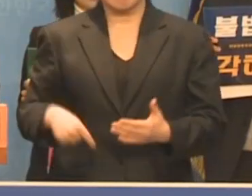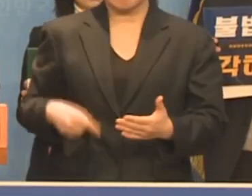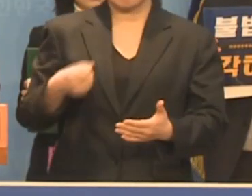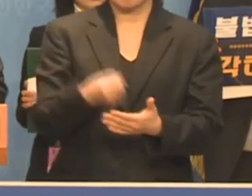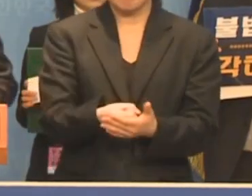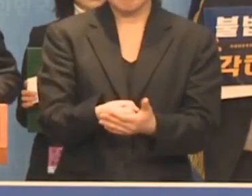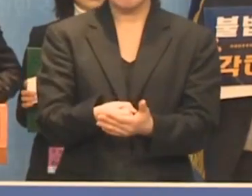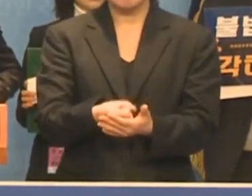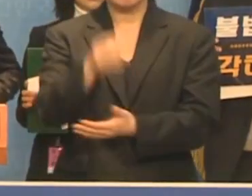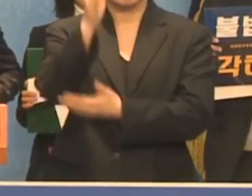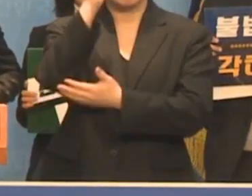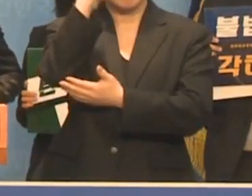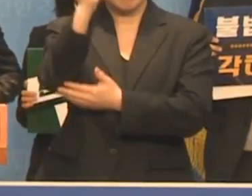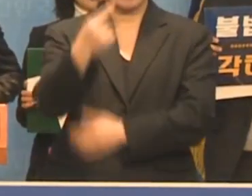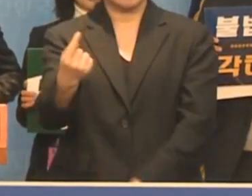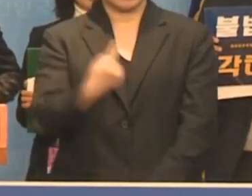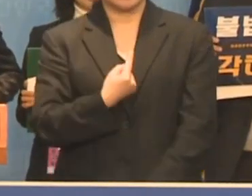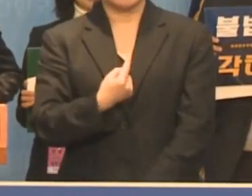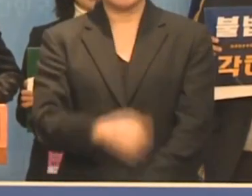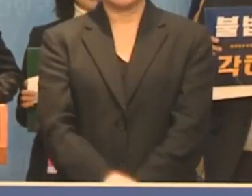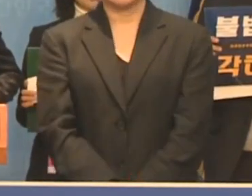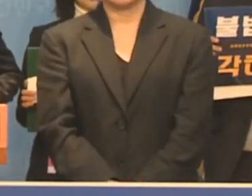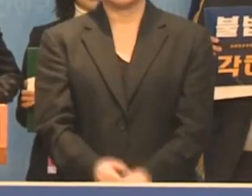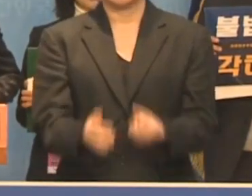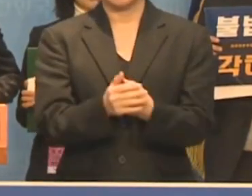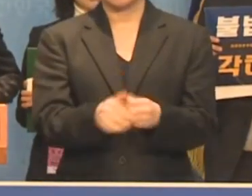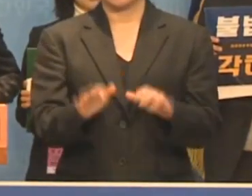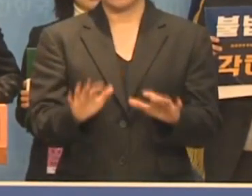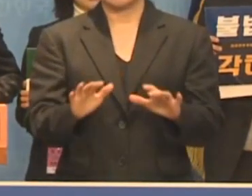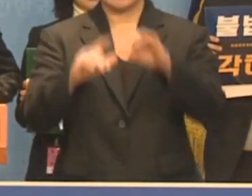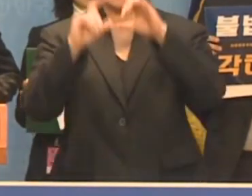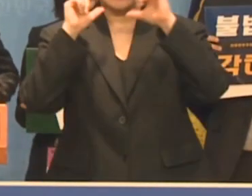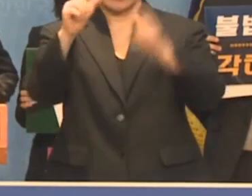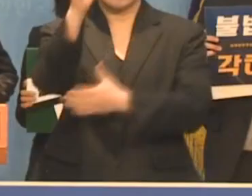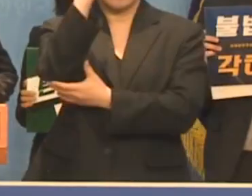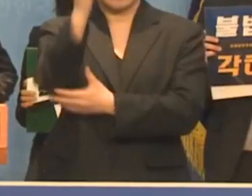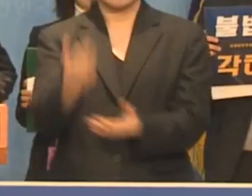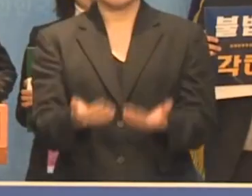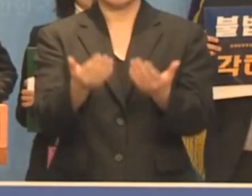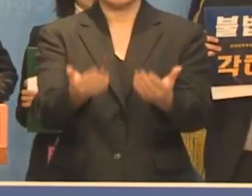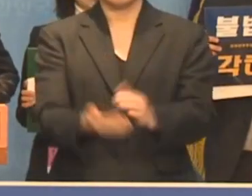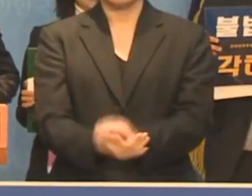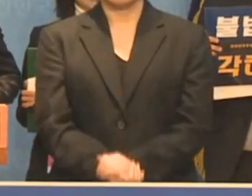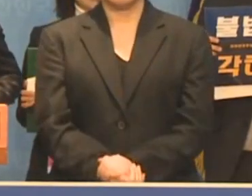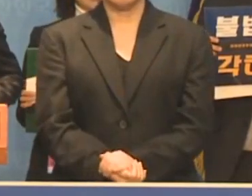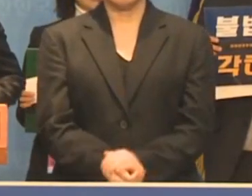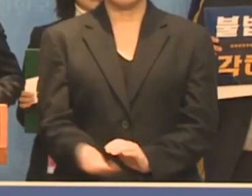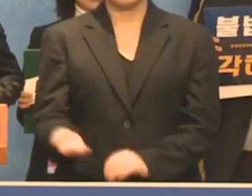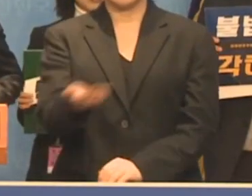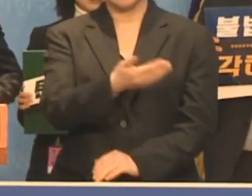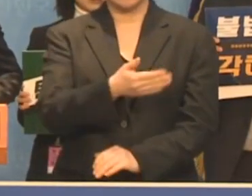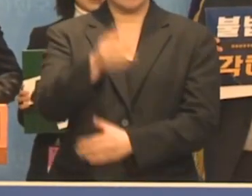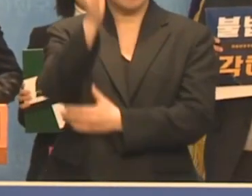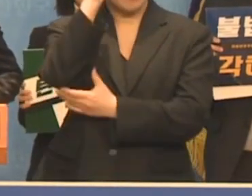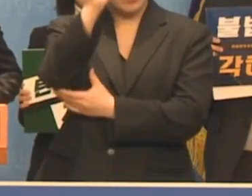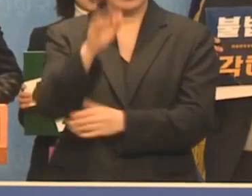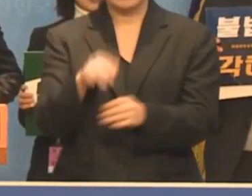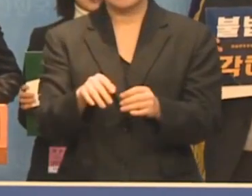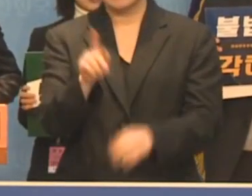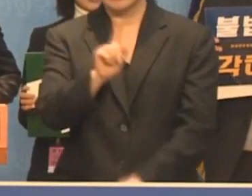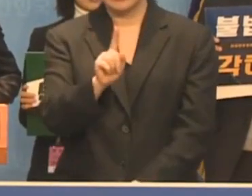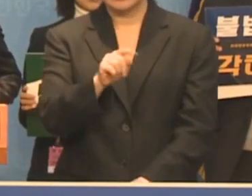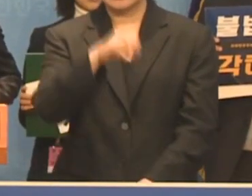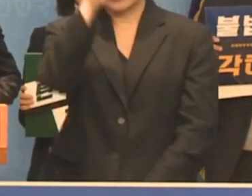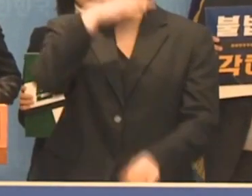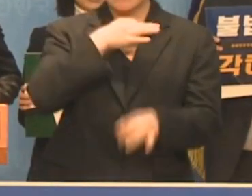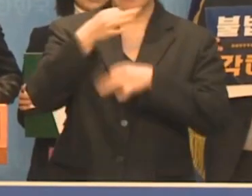나셔서 저를 찾아왔습니다. 그래서 오늘 이렇게 시국선언을 하게 됐습니다. 이분들의 목소리는 단순히